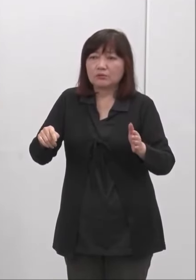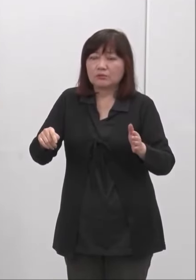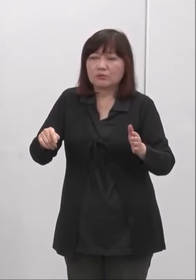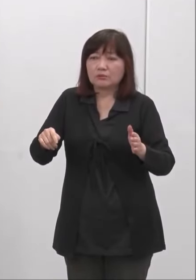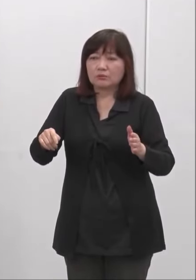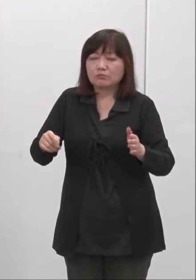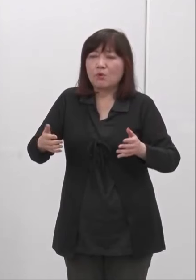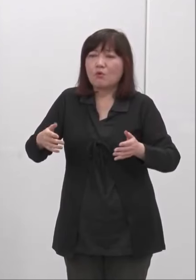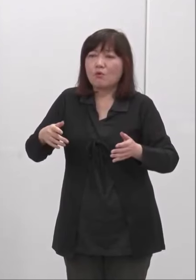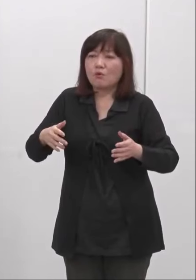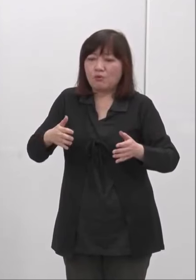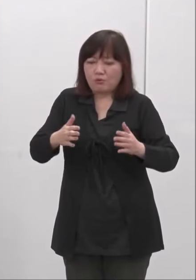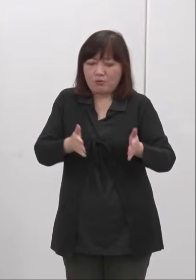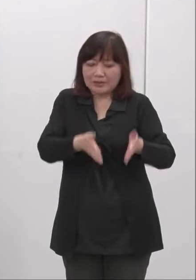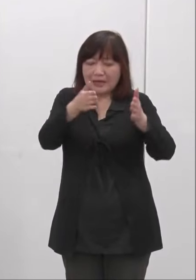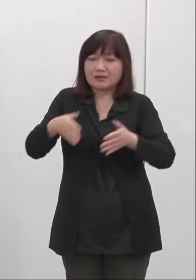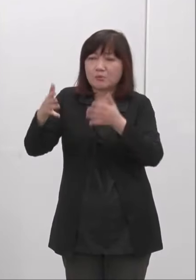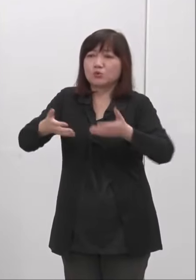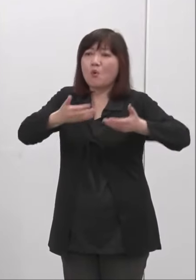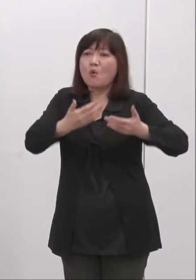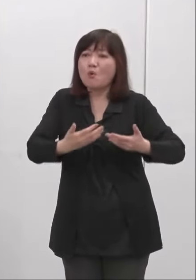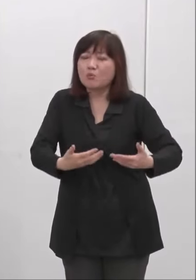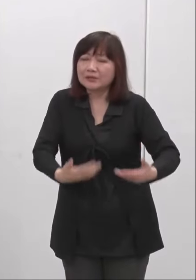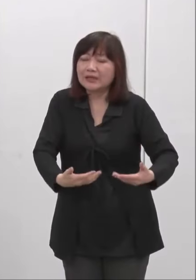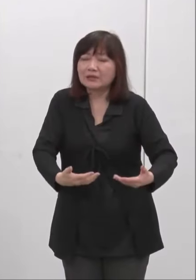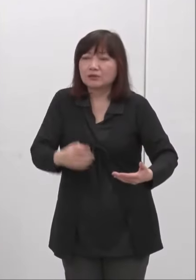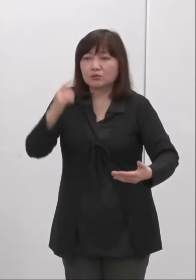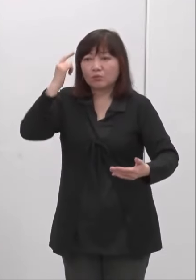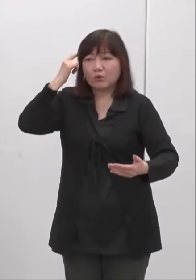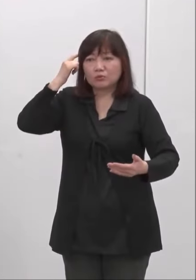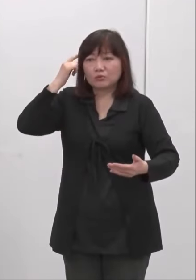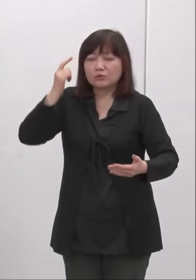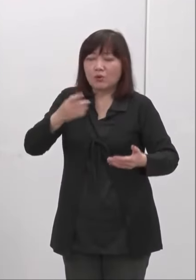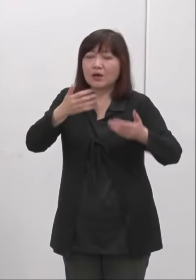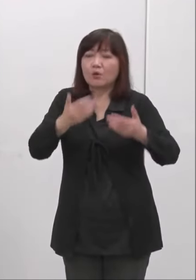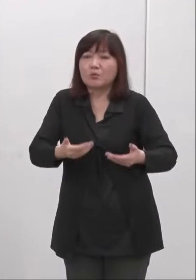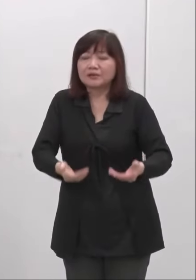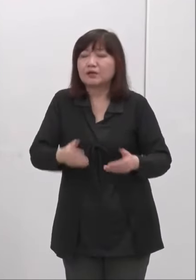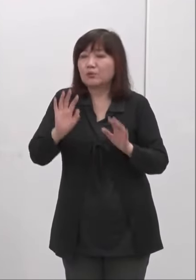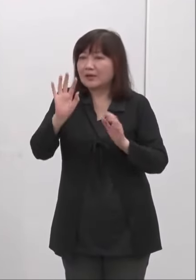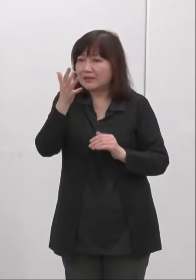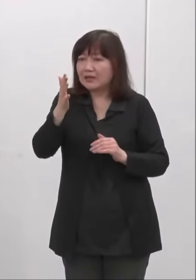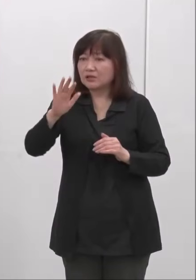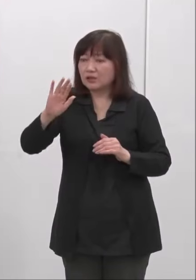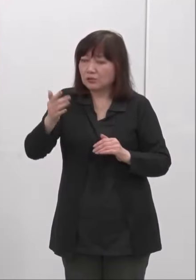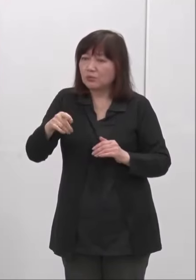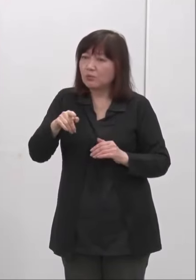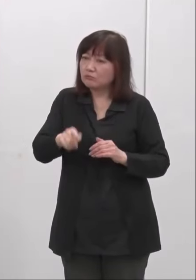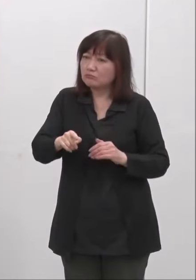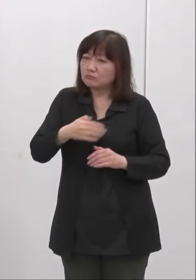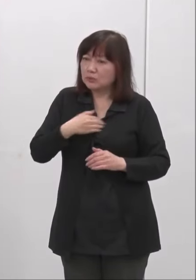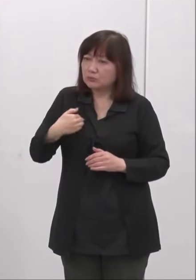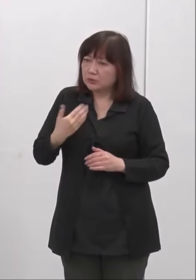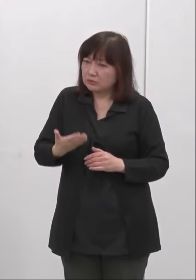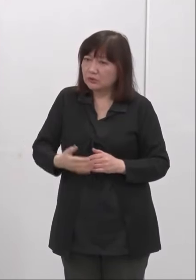たい建物がそんなにないということではあると思うんですけど、こちらに関しても今まで通りということでいいですか。